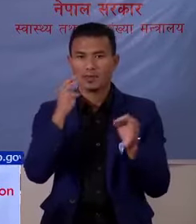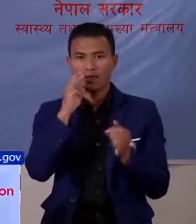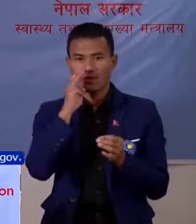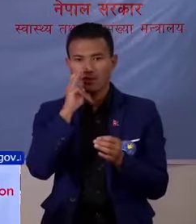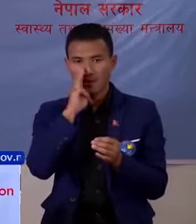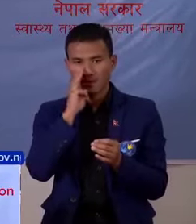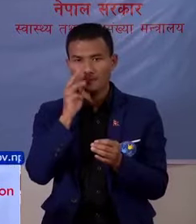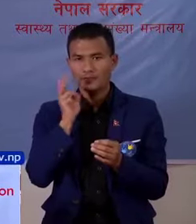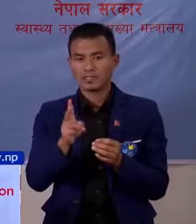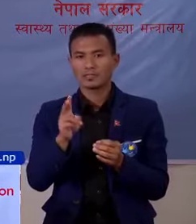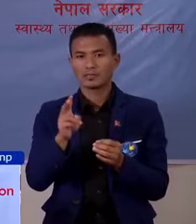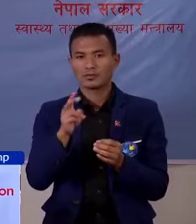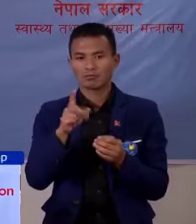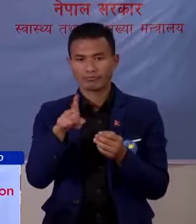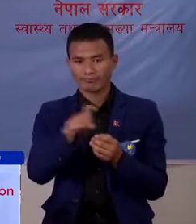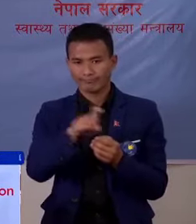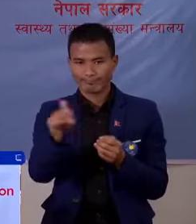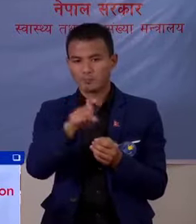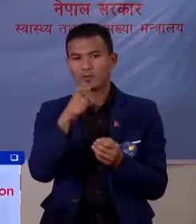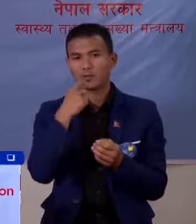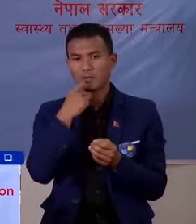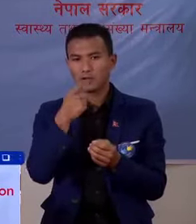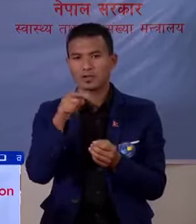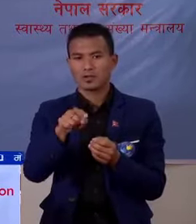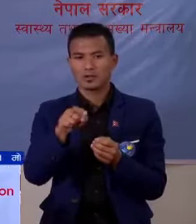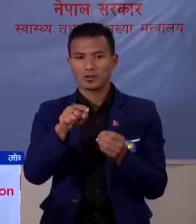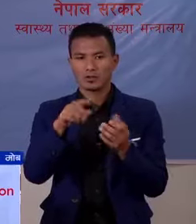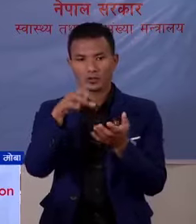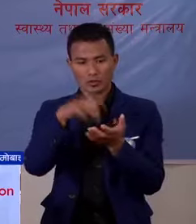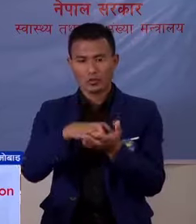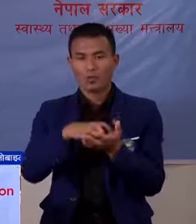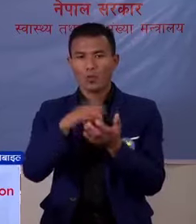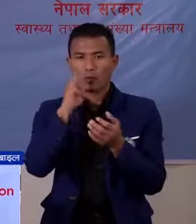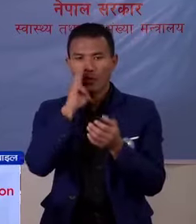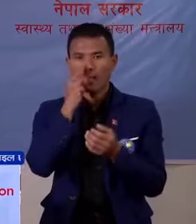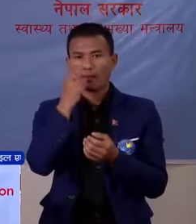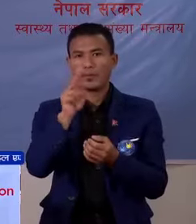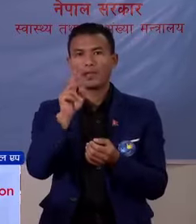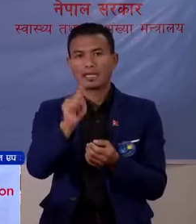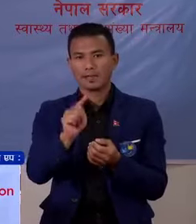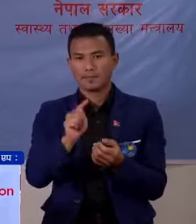यस्ता किसिमको स्प्रे गरेर ती वस्तुका सतहमा रहेका